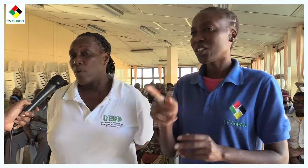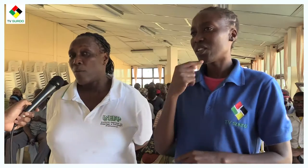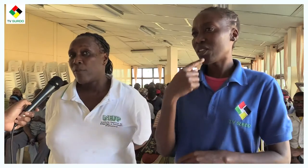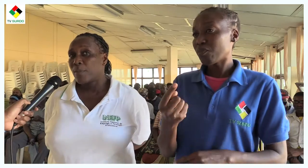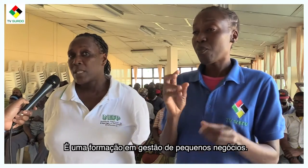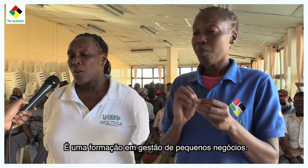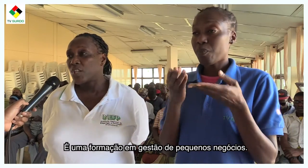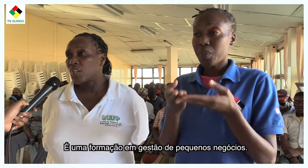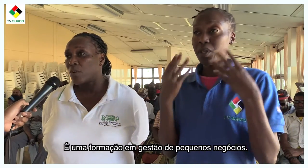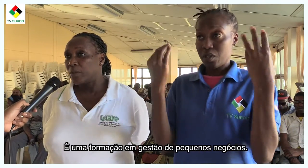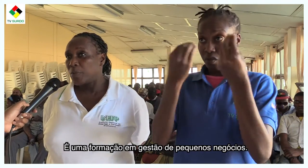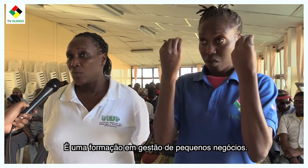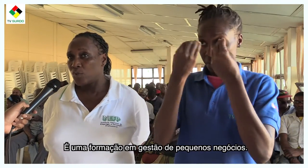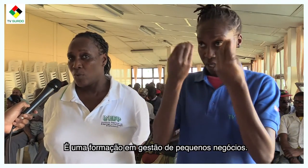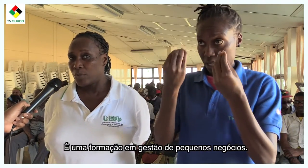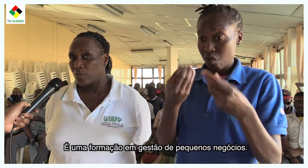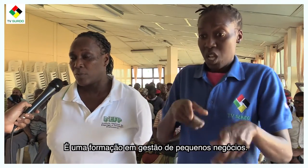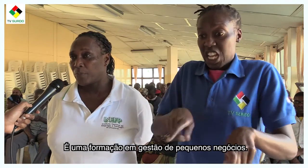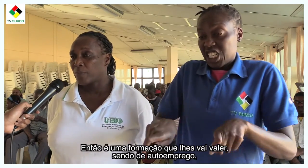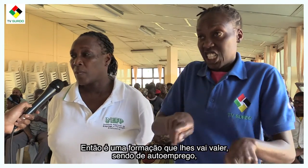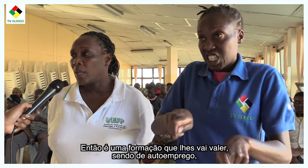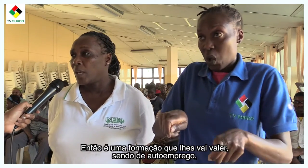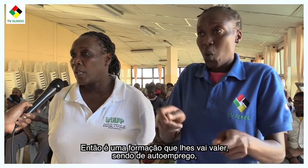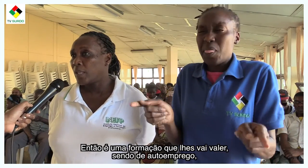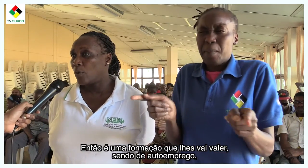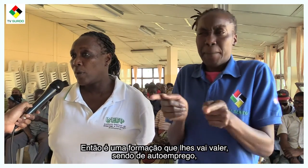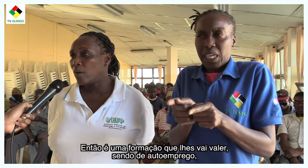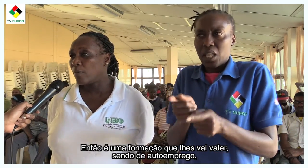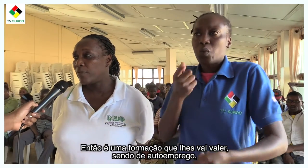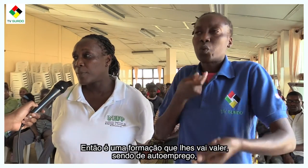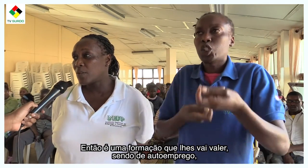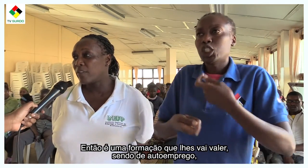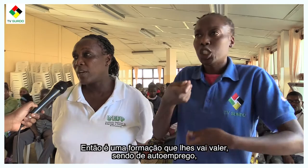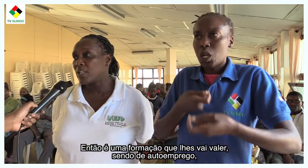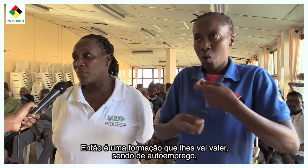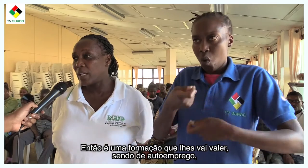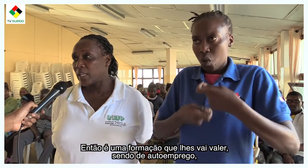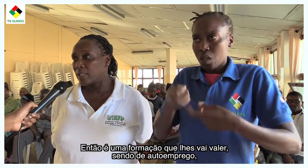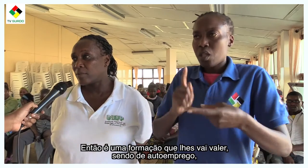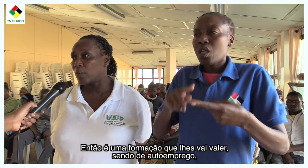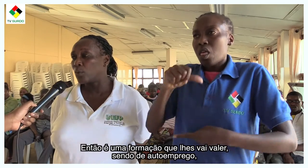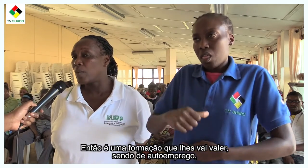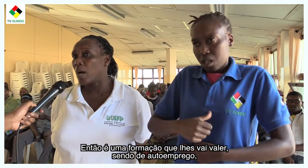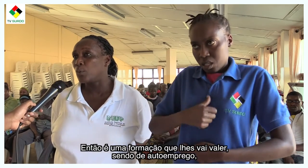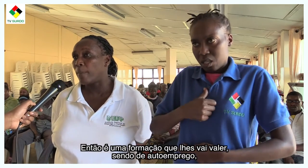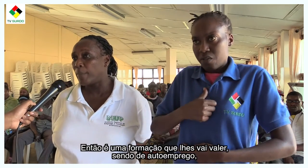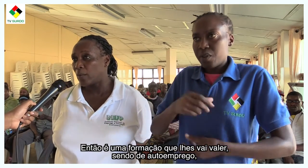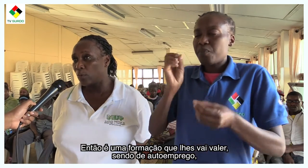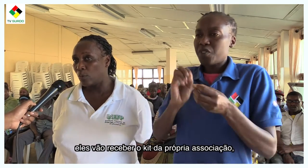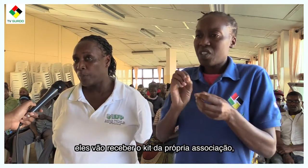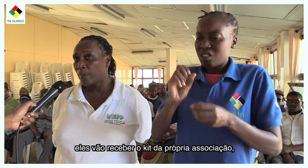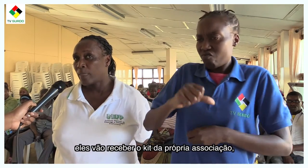É uma formação em gestão de pequenos negócios. Então, é uma formação que vai lhes valer. Sendo de